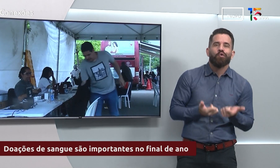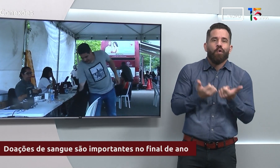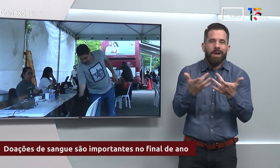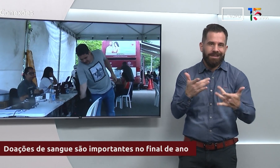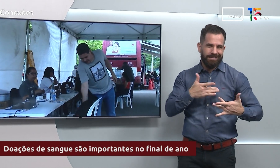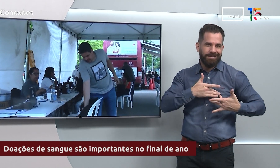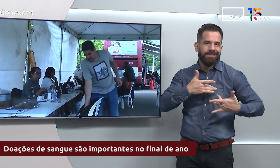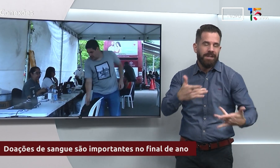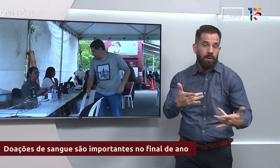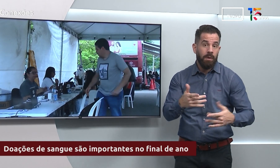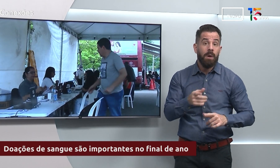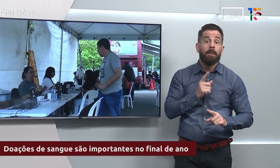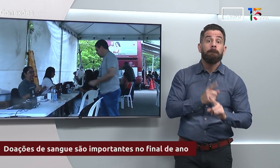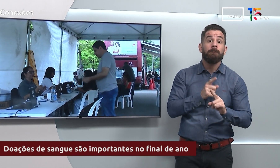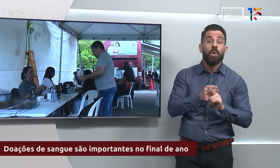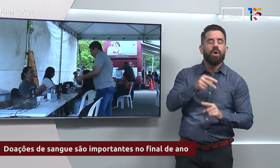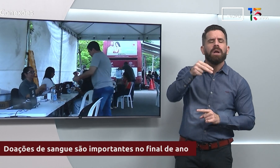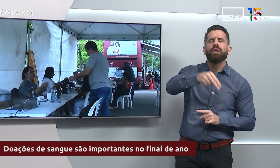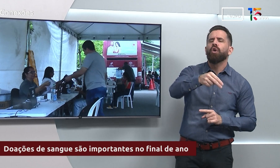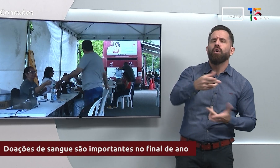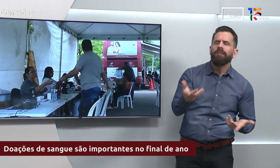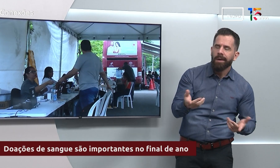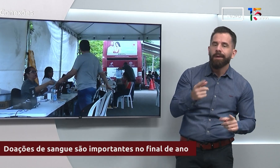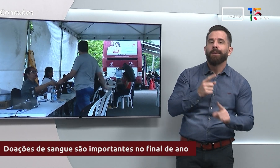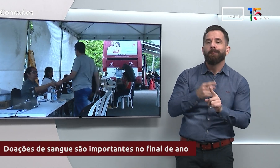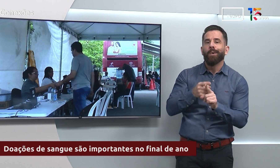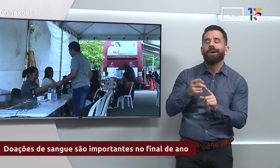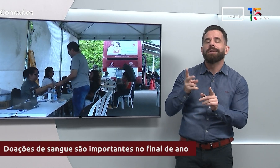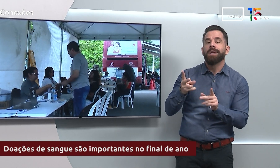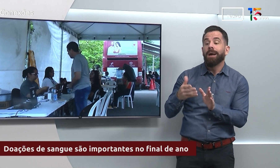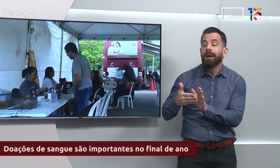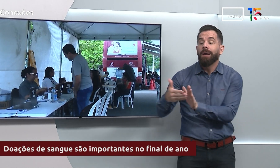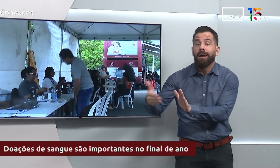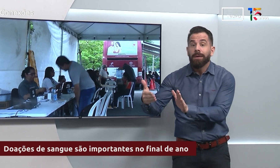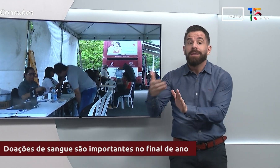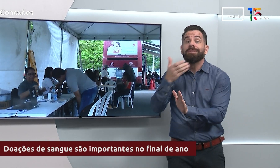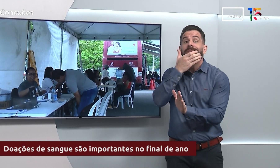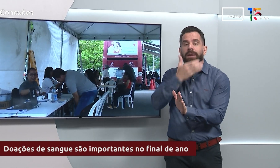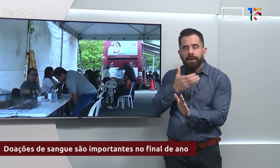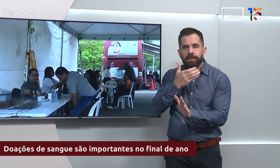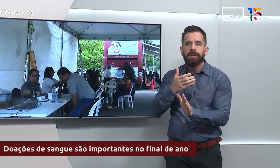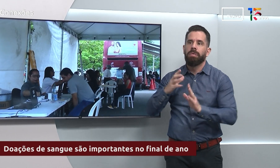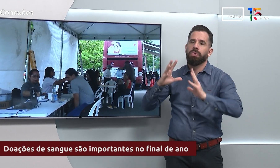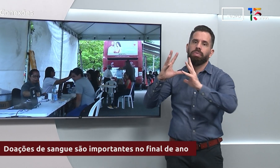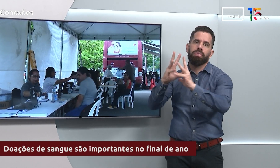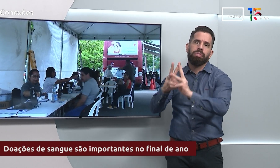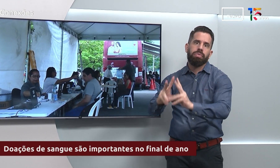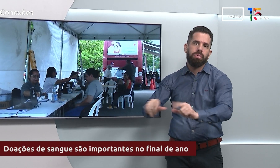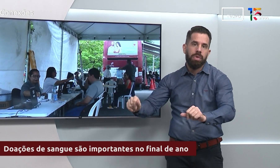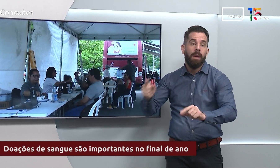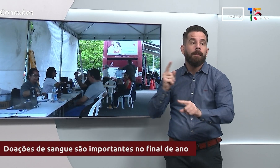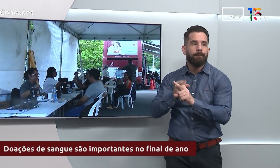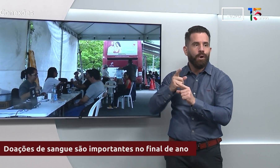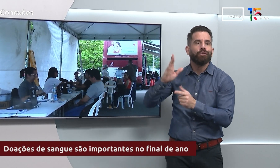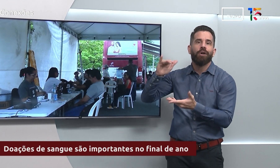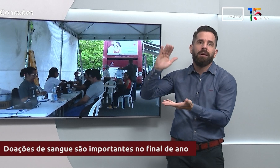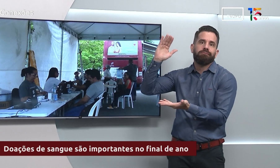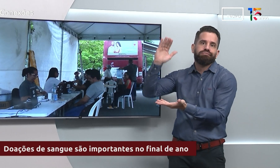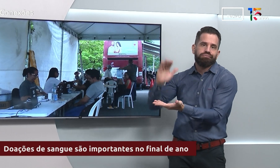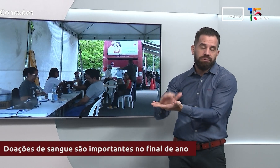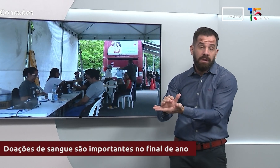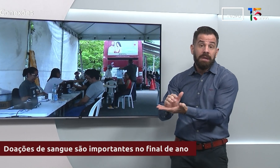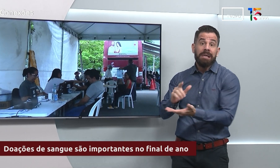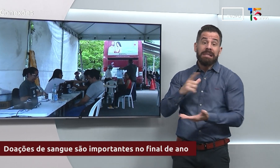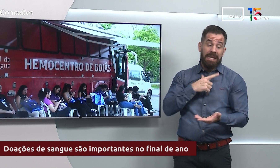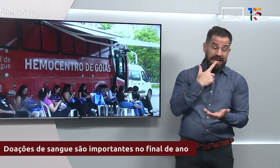novembro precede um período de estoques baixos devido às festividades de fim de ano. O sangue doado fica armazenado em um banco